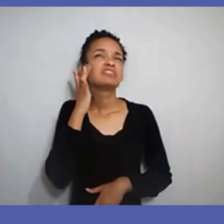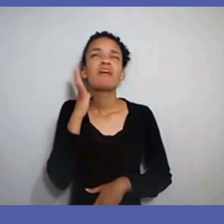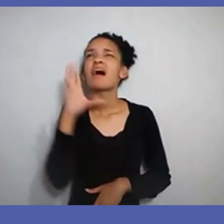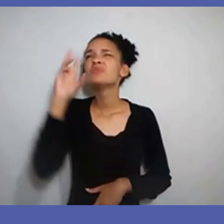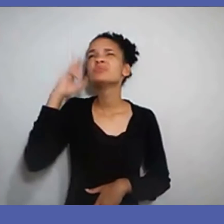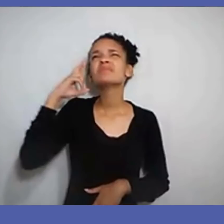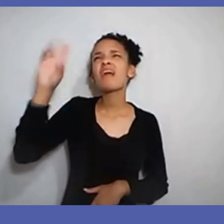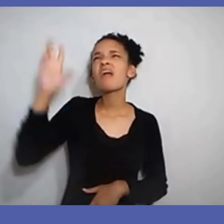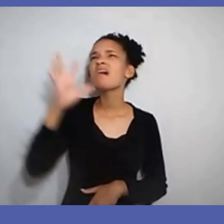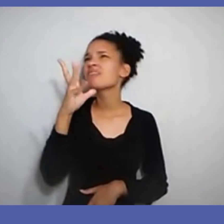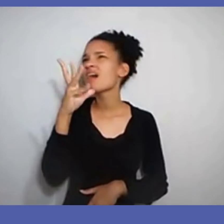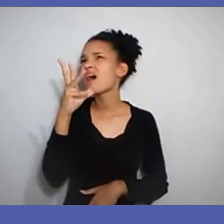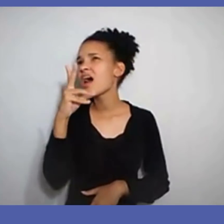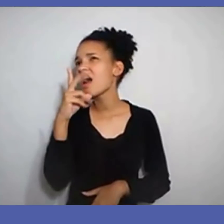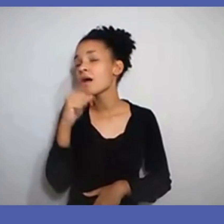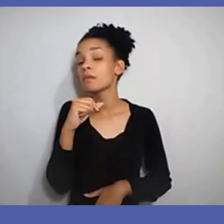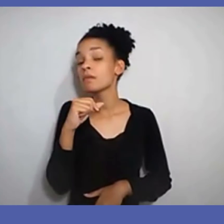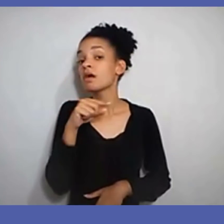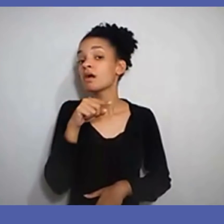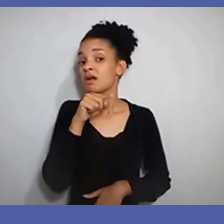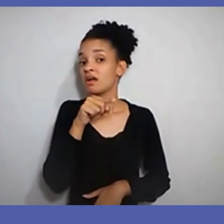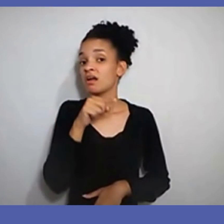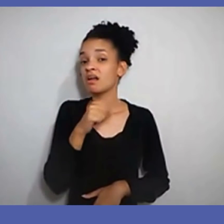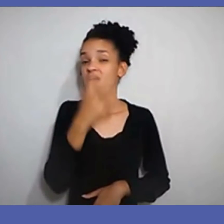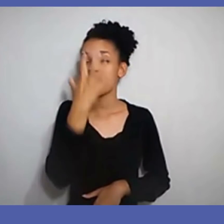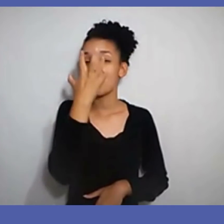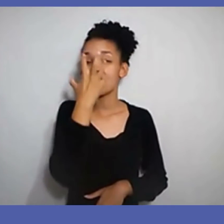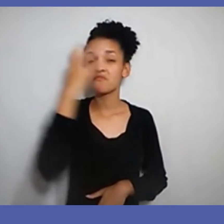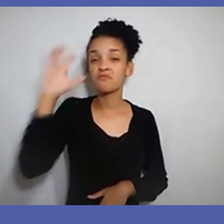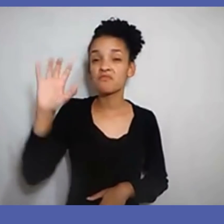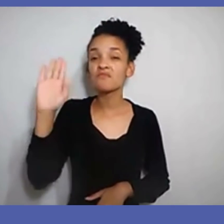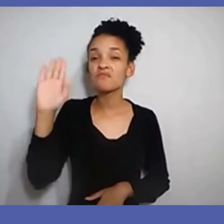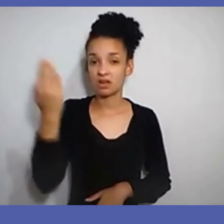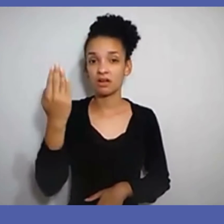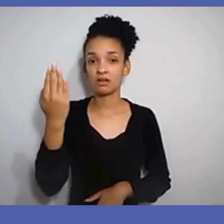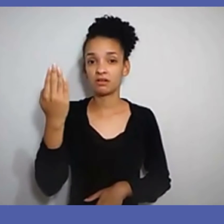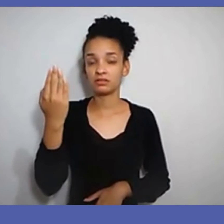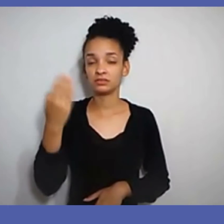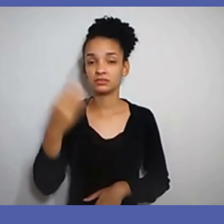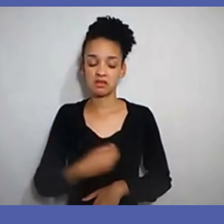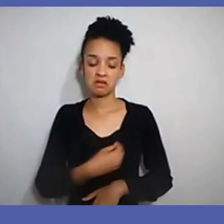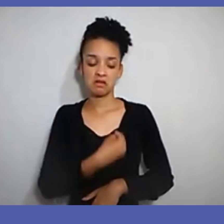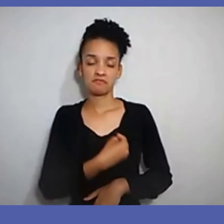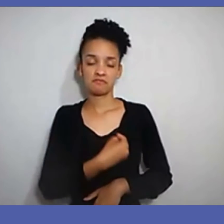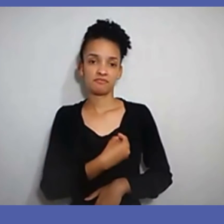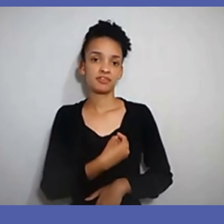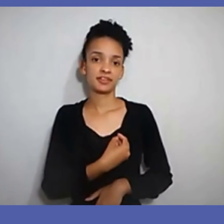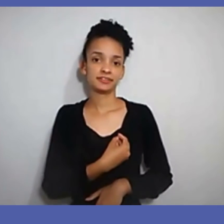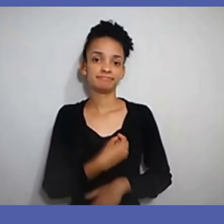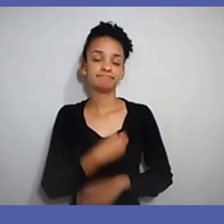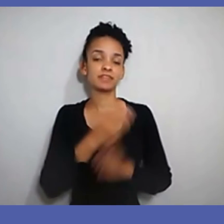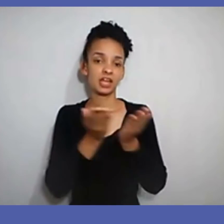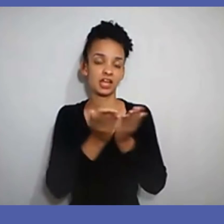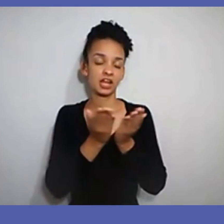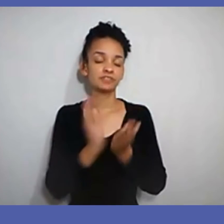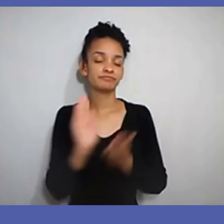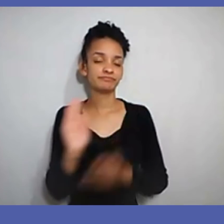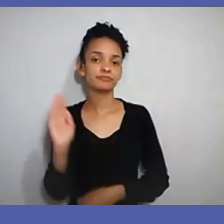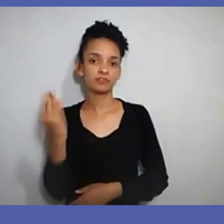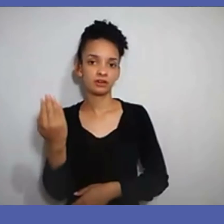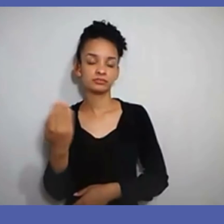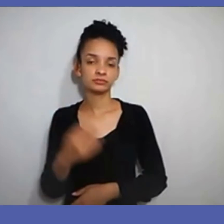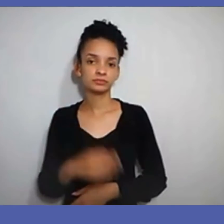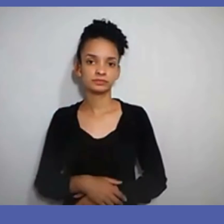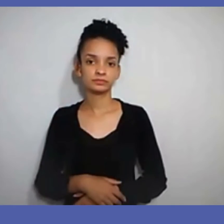considerado como hipócrita, um dissimulador enquanto viveu como cristão. Por essa razão devemos viver